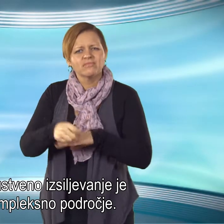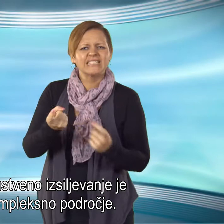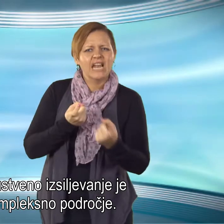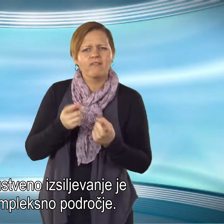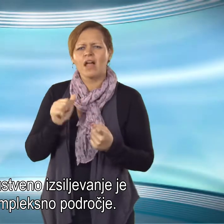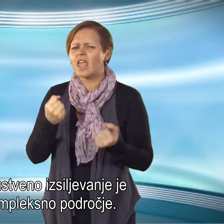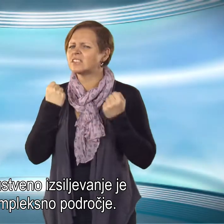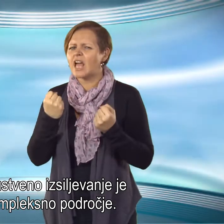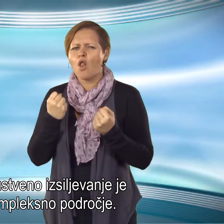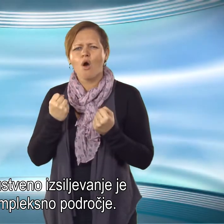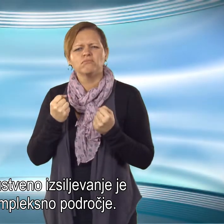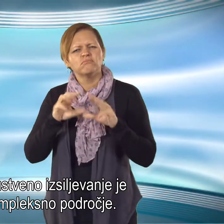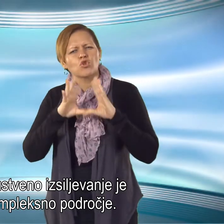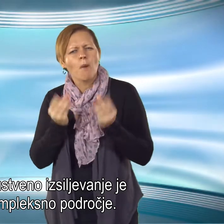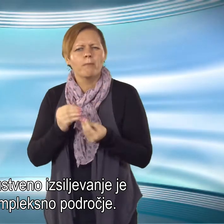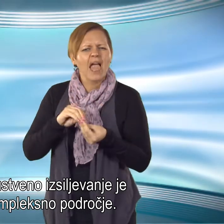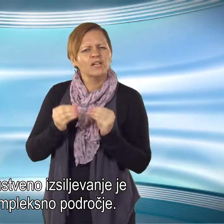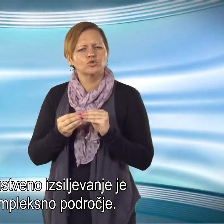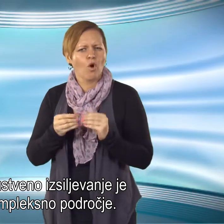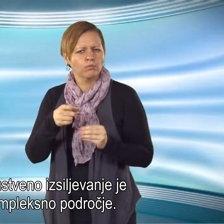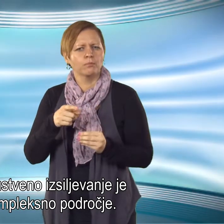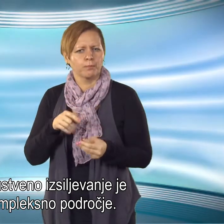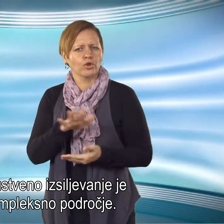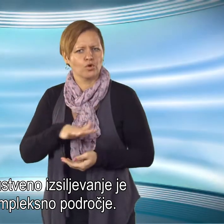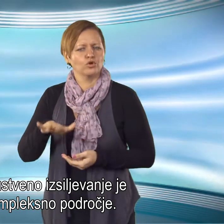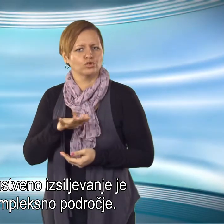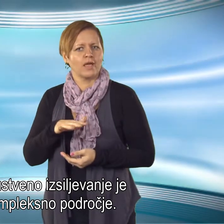Čustveno izsiljevanje je zelo kompleksno področje.